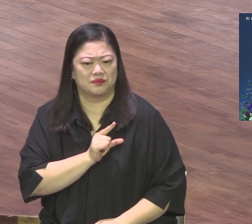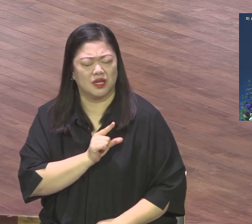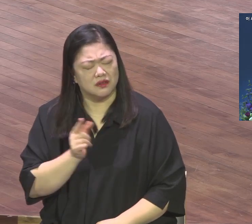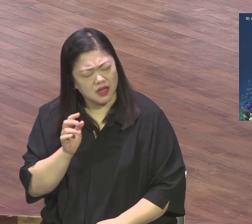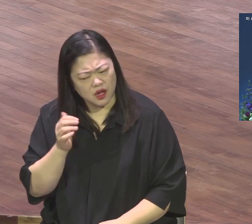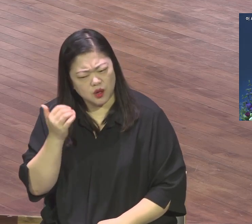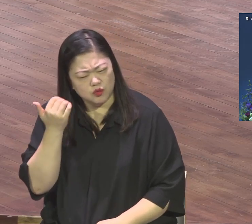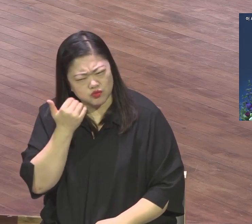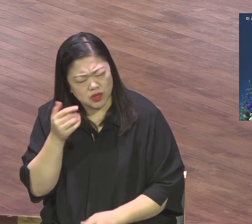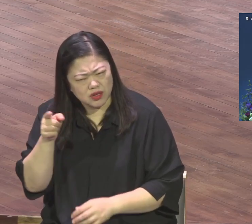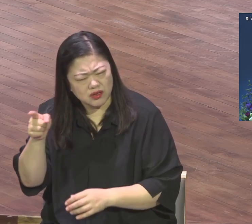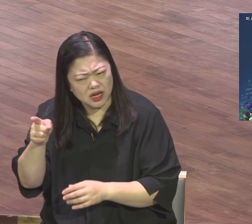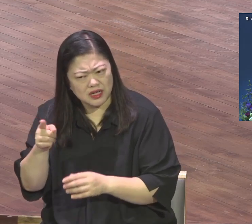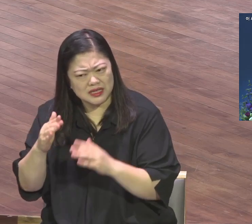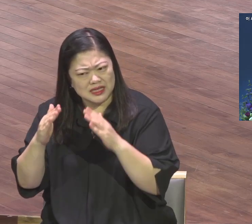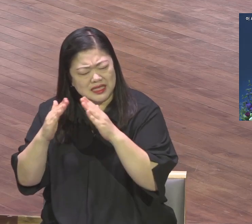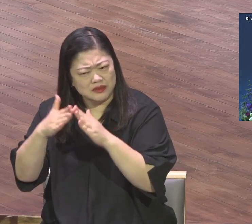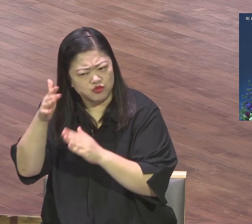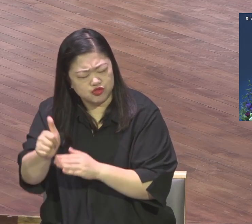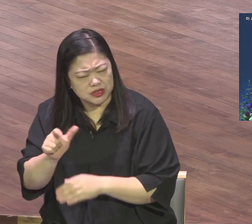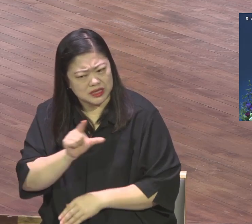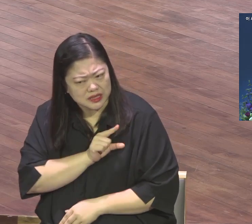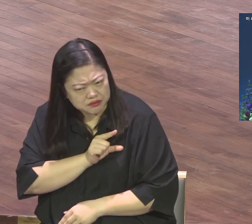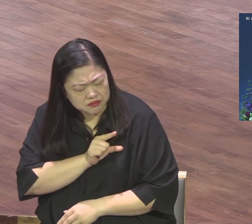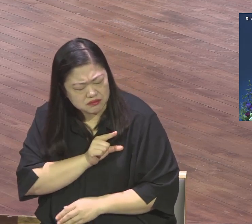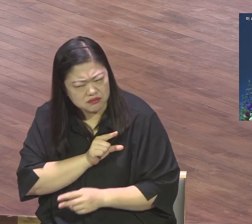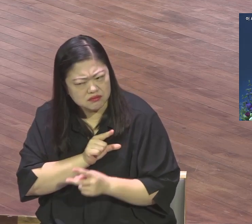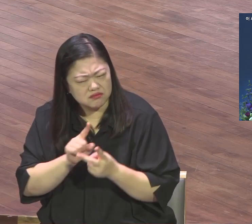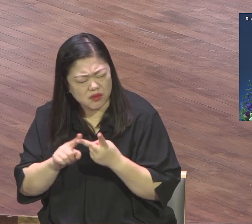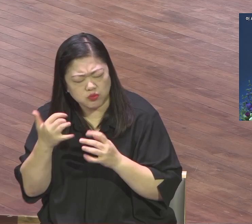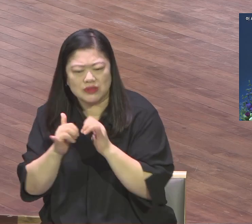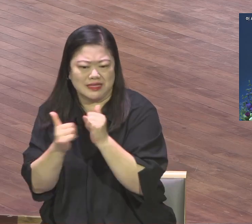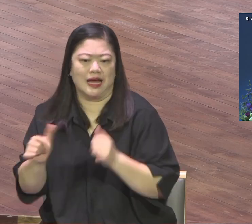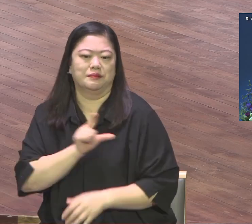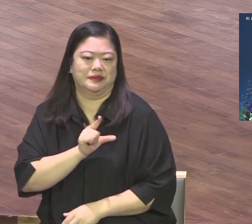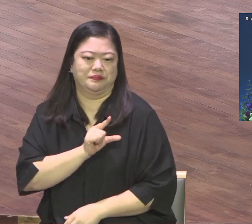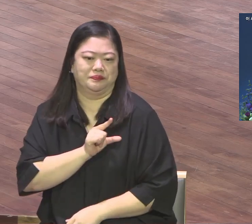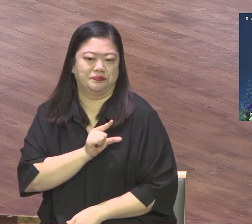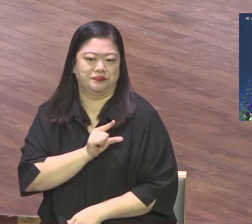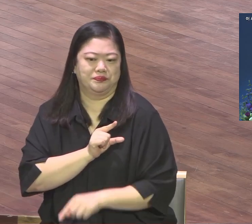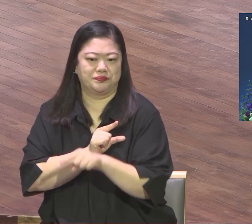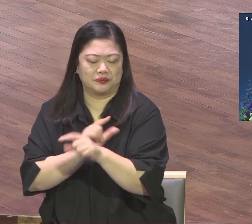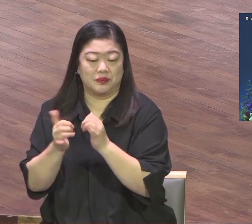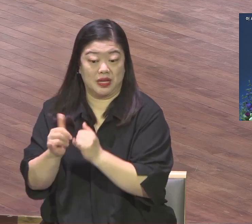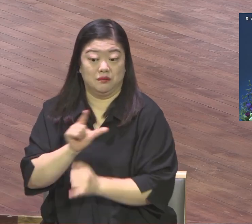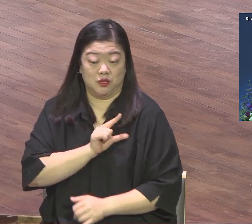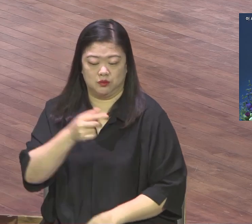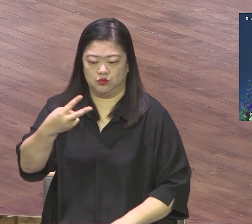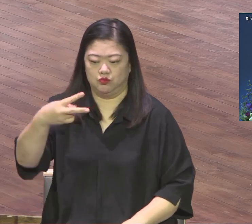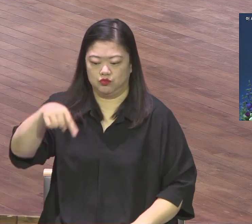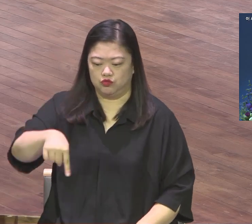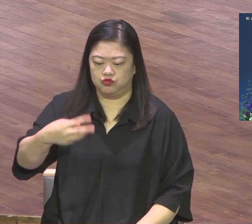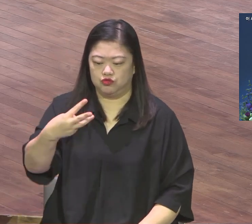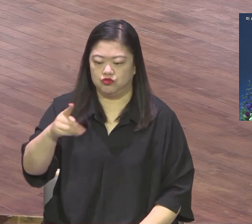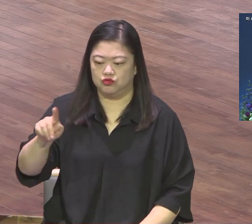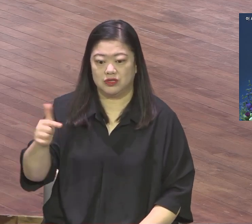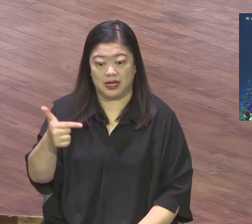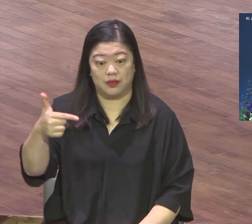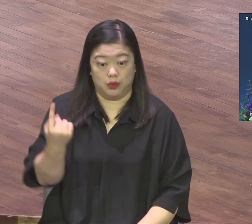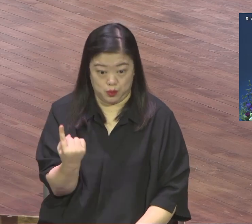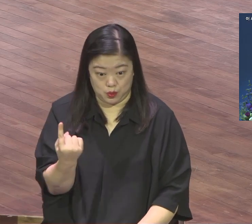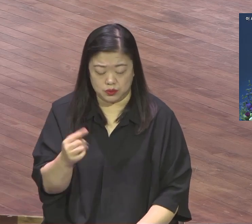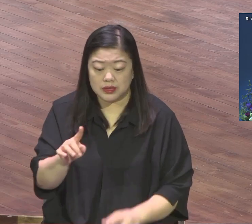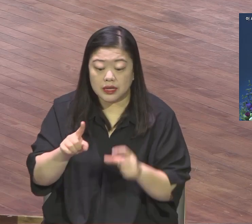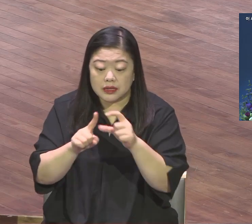우리가 알 수는 없지만 서원이라는 말을 보면 알 수 있듯이 많은 사람들이 와서 이제 함께